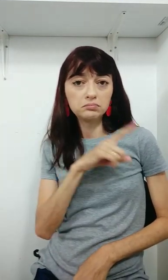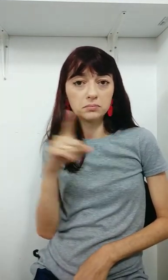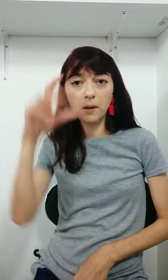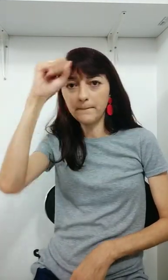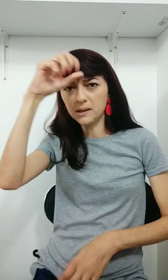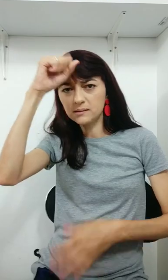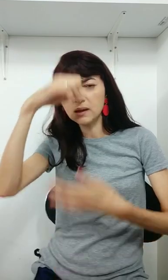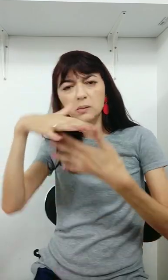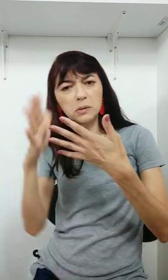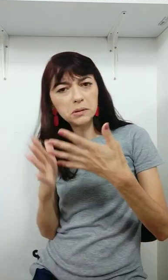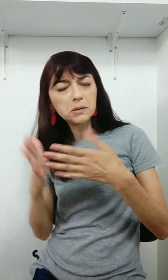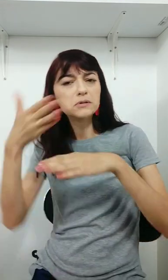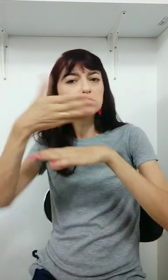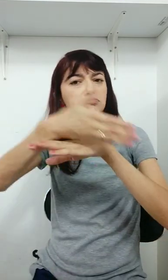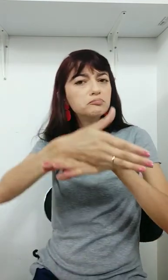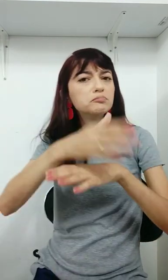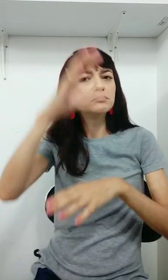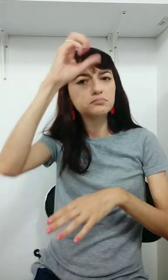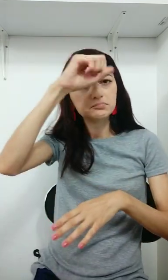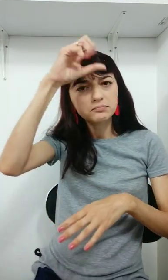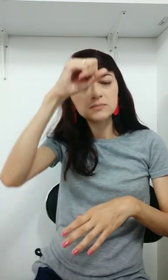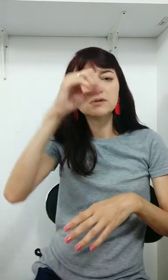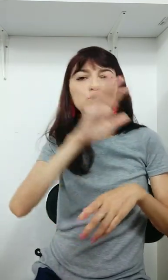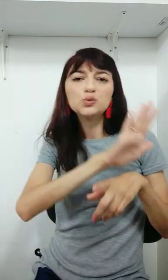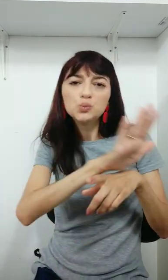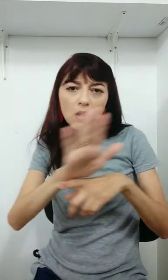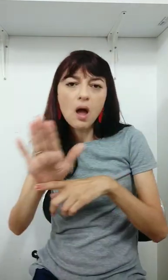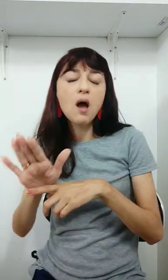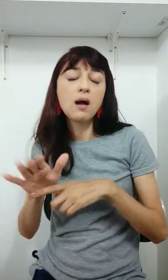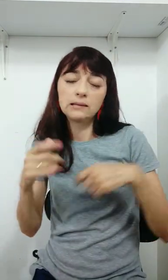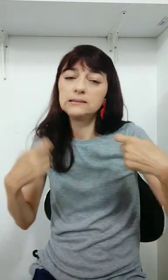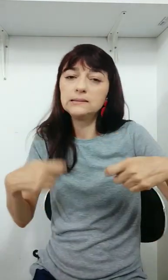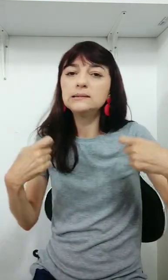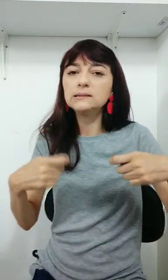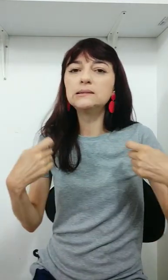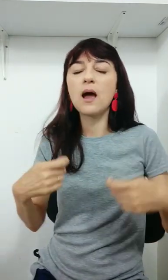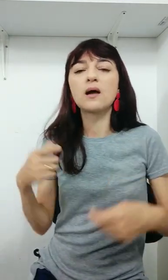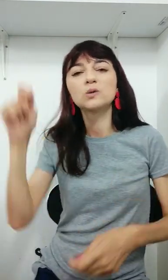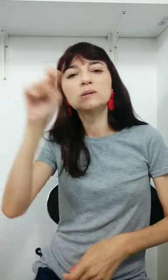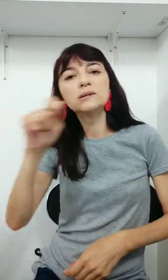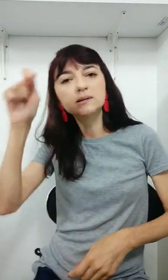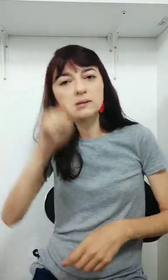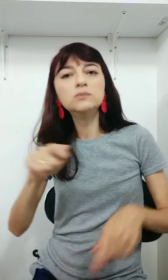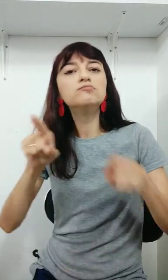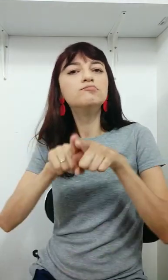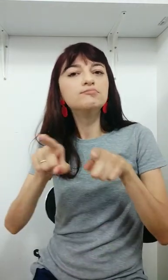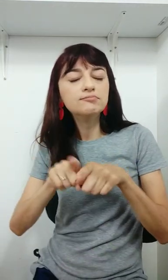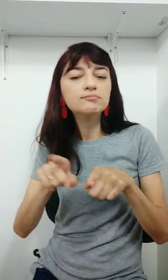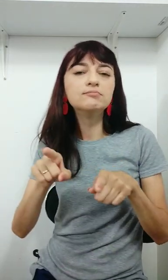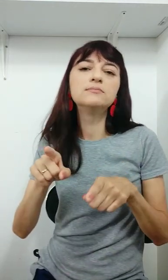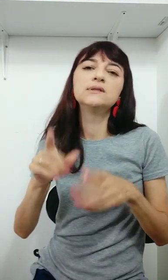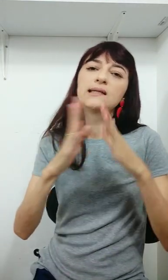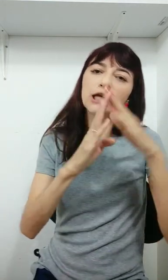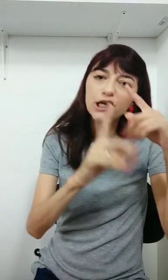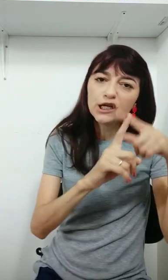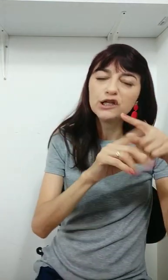já falei com vocês, né, a maioria dos ambientes religiosos, o trabalho dos intérpretes é voluntário, tá? E também nas associações